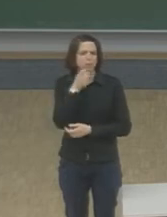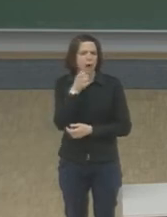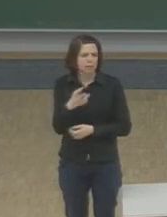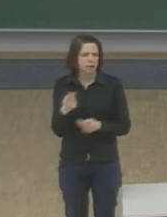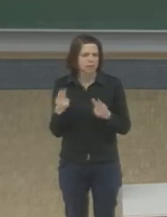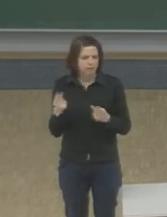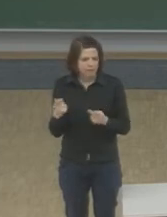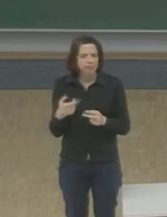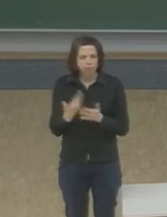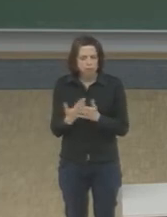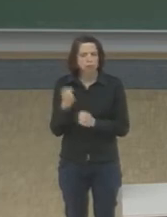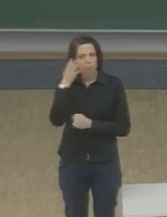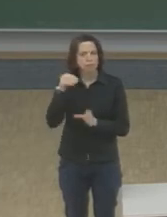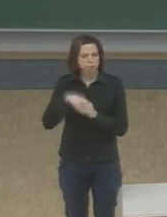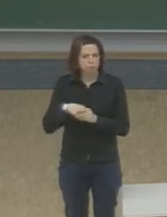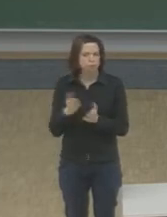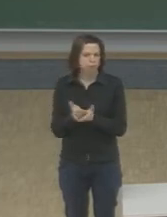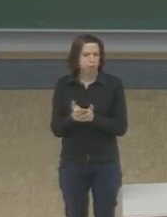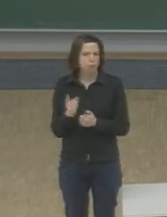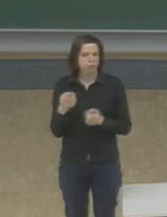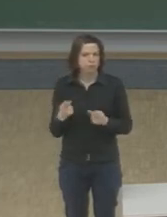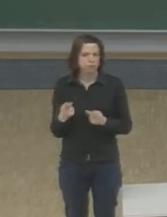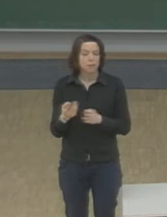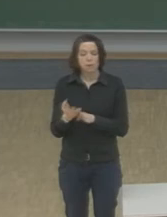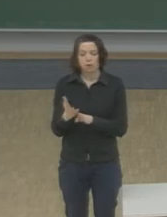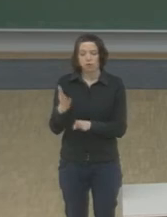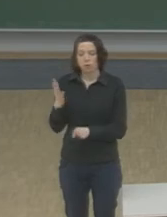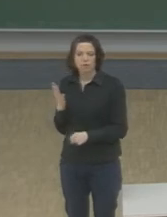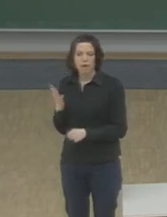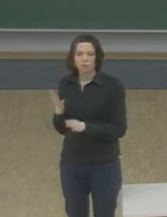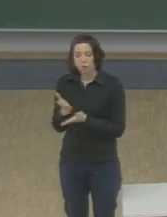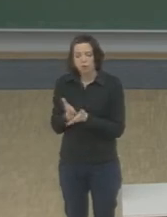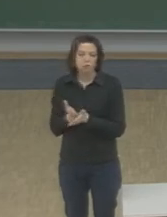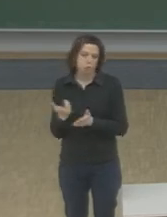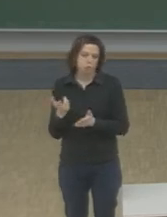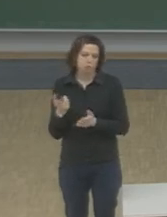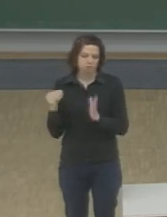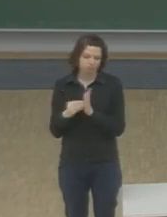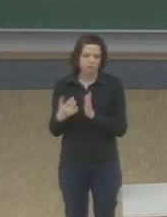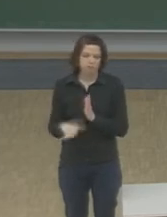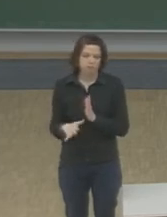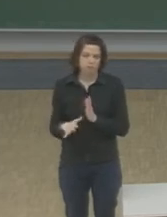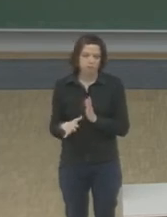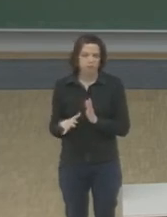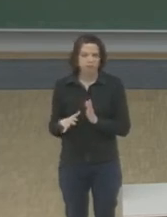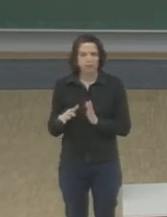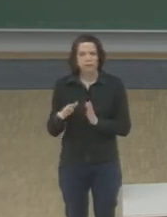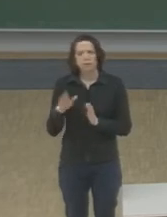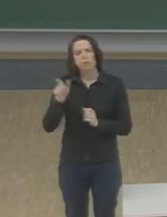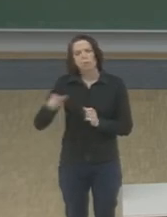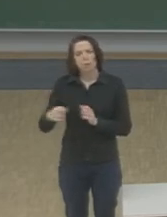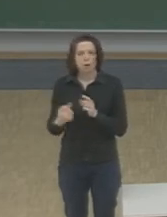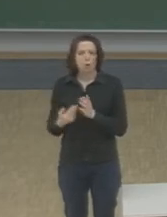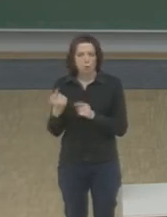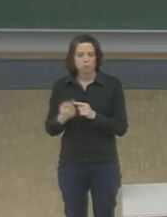Leben findet sich bereits 5 Jahre vor den berühmten Grunderfahrungen im etwas weniger bekannten Aufsatz Bürger und Mathematik.